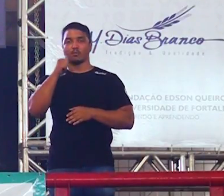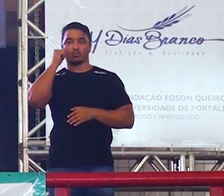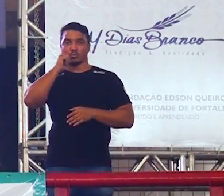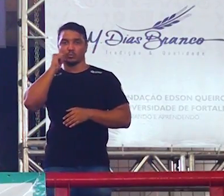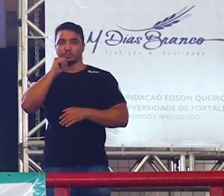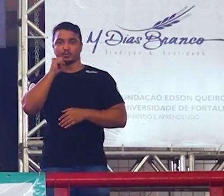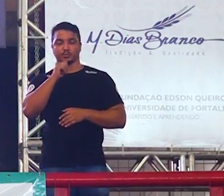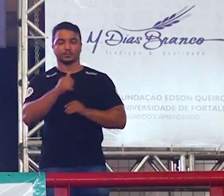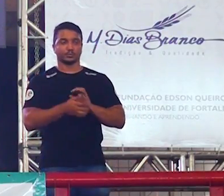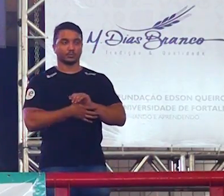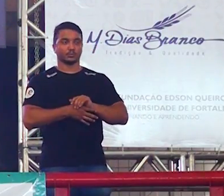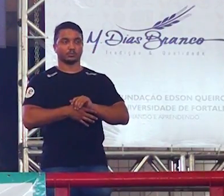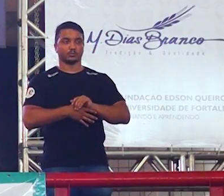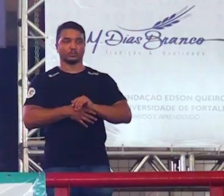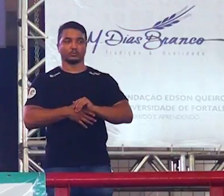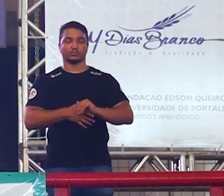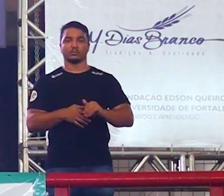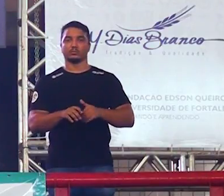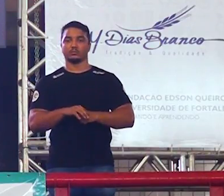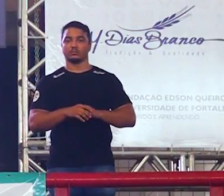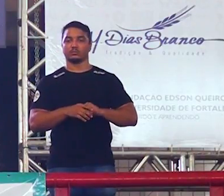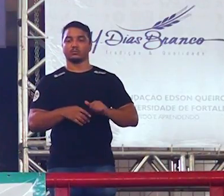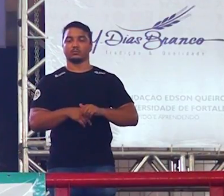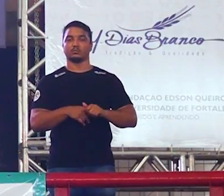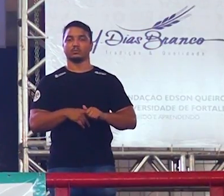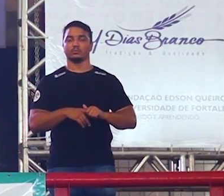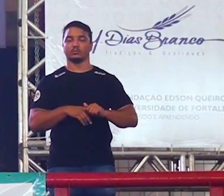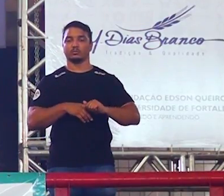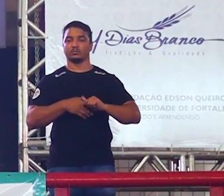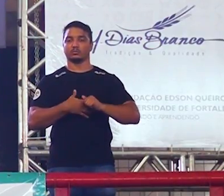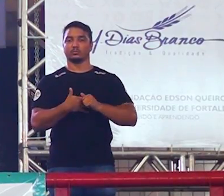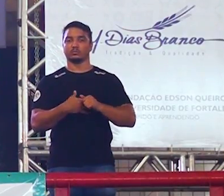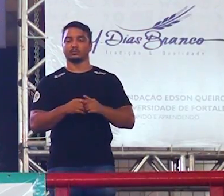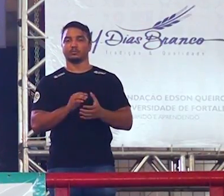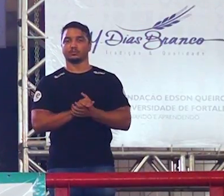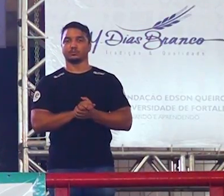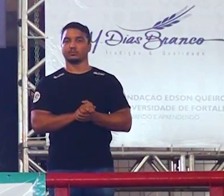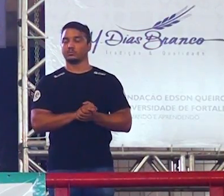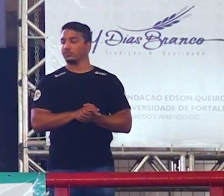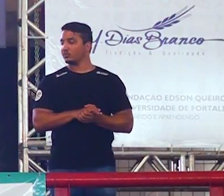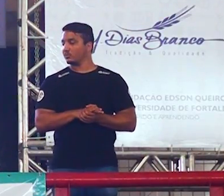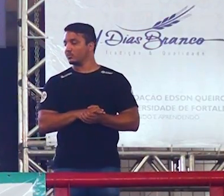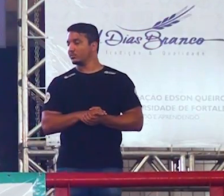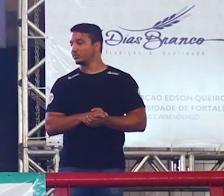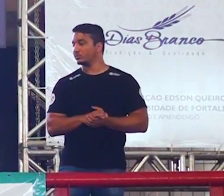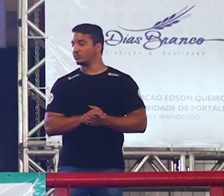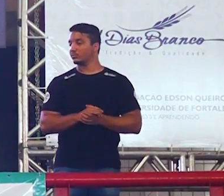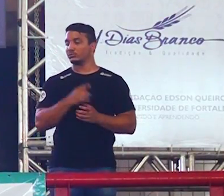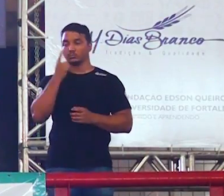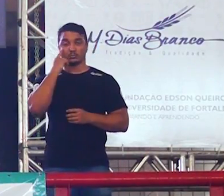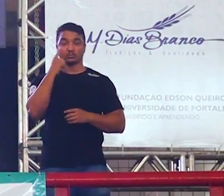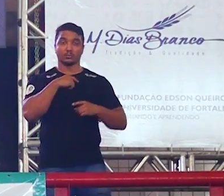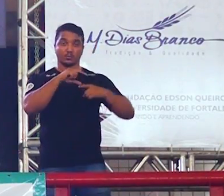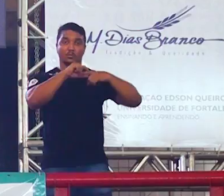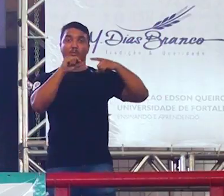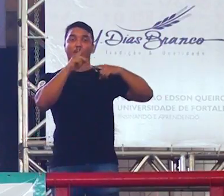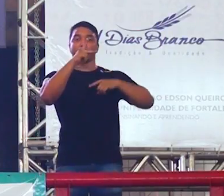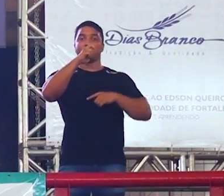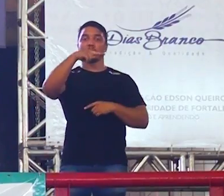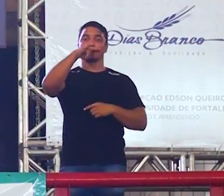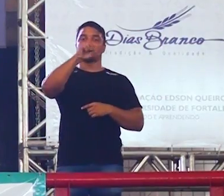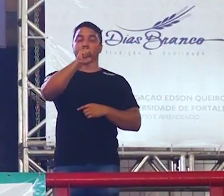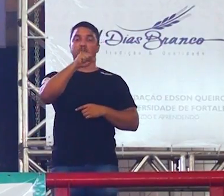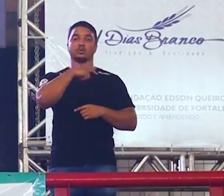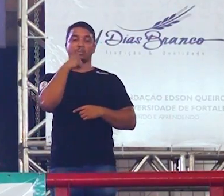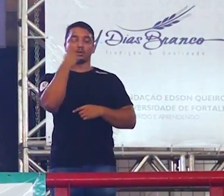à fecundação. Ok? Então vejamos aqui cada termo. O pênis, como eu falei para vocês, é o